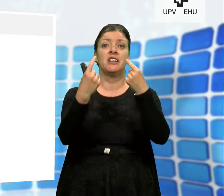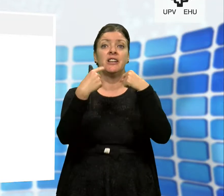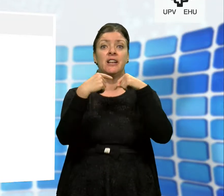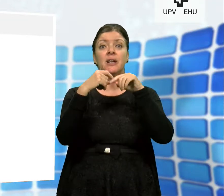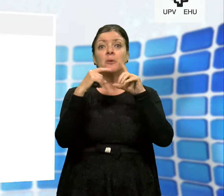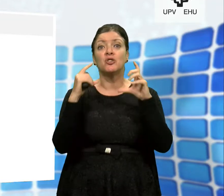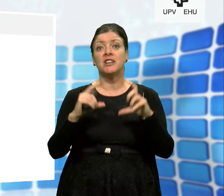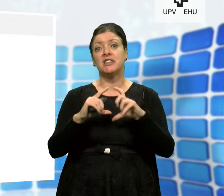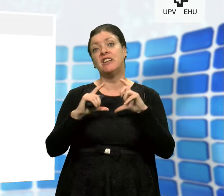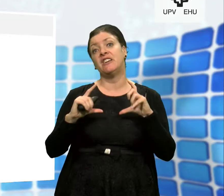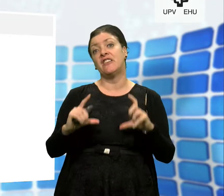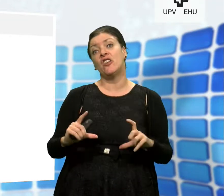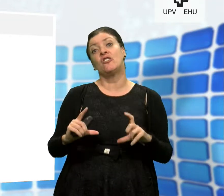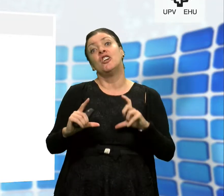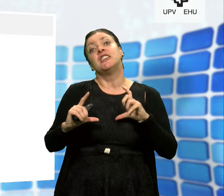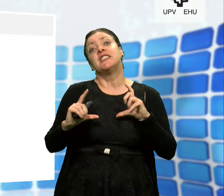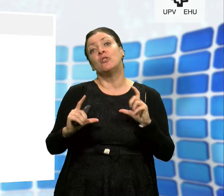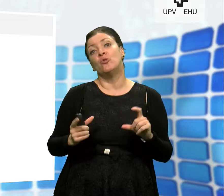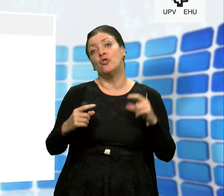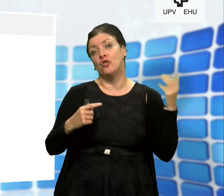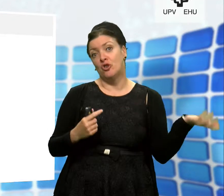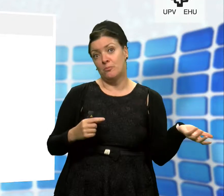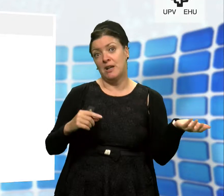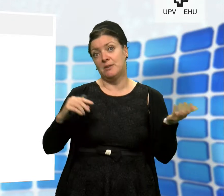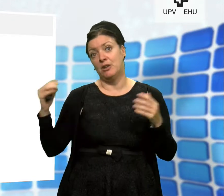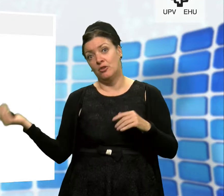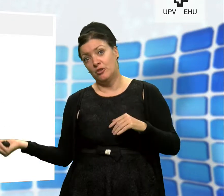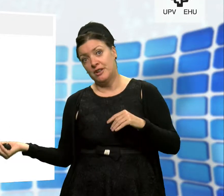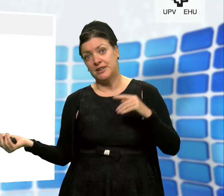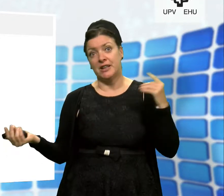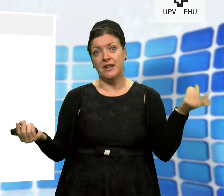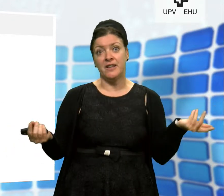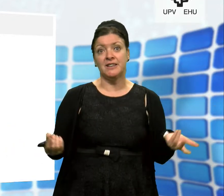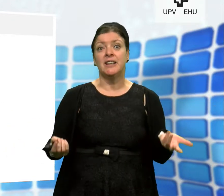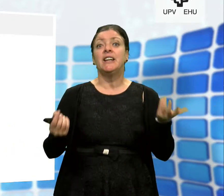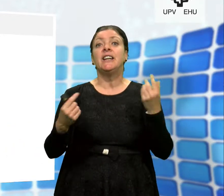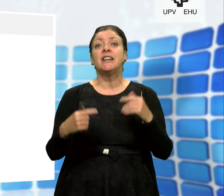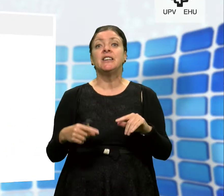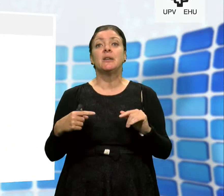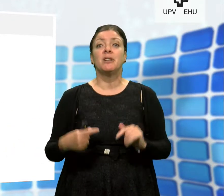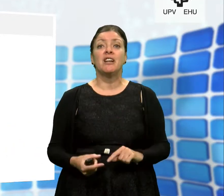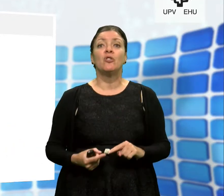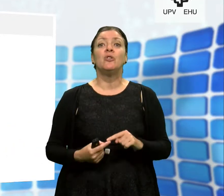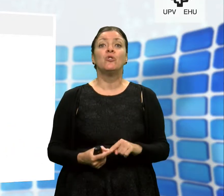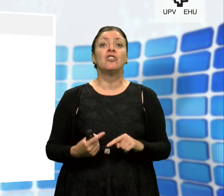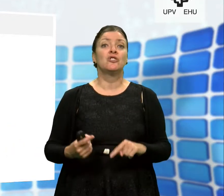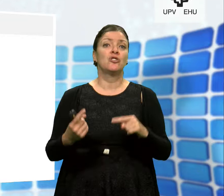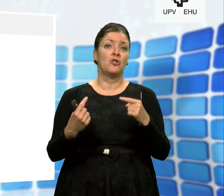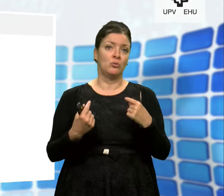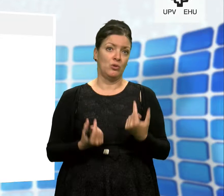vigente posee significación según normas, valores, creencias y que es interpretado en un contexto sociocultural.